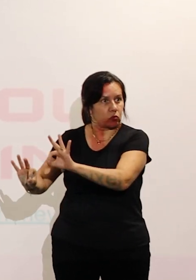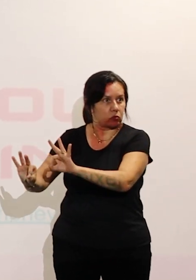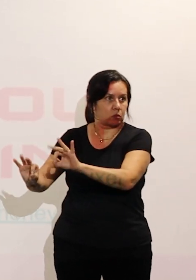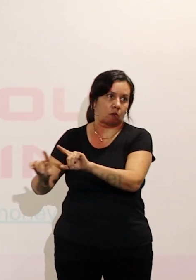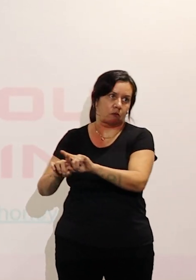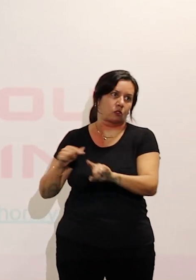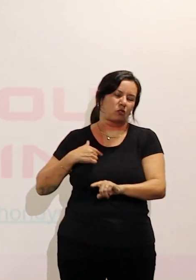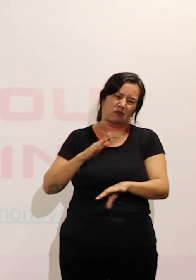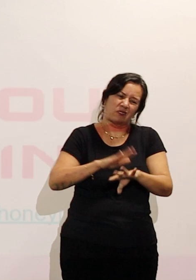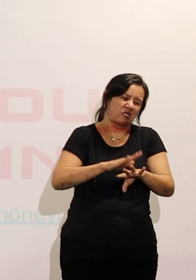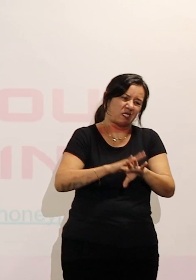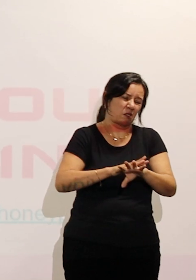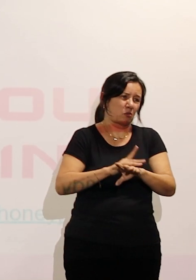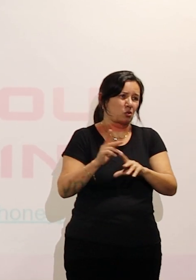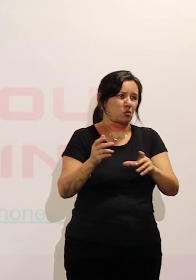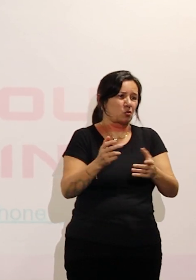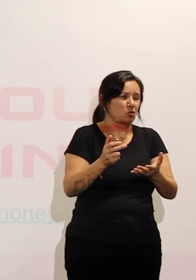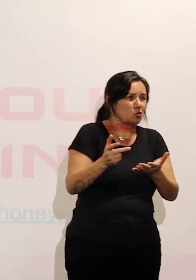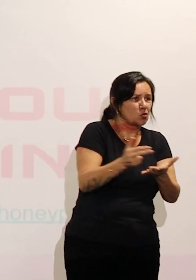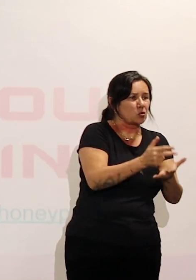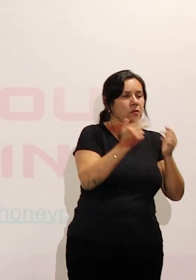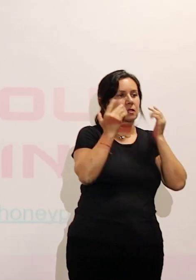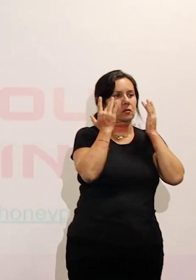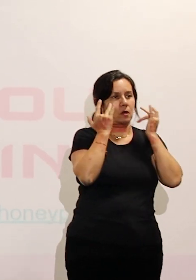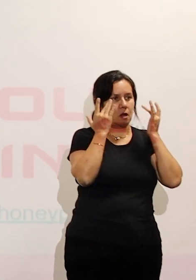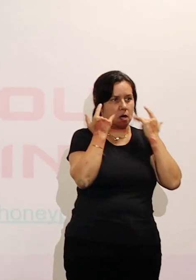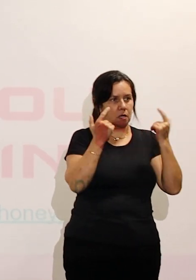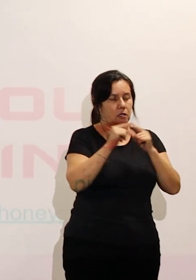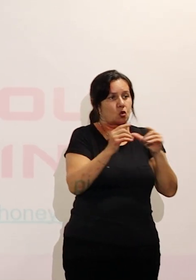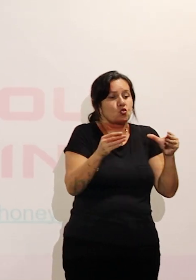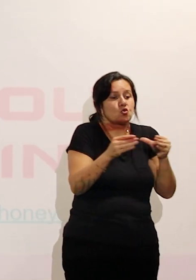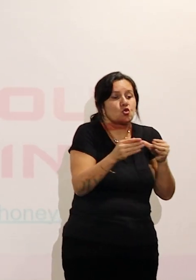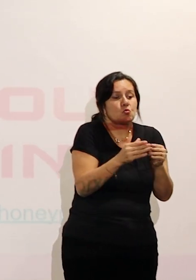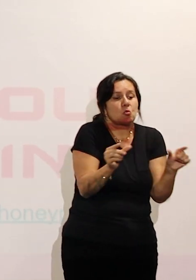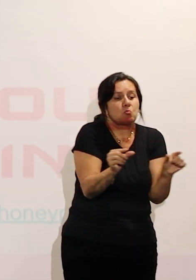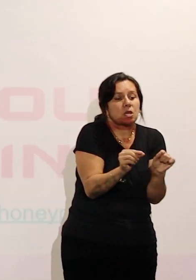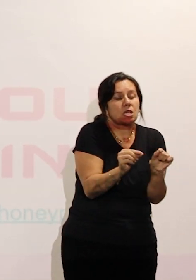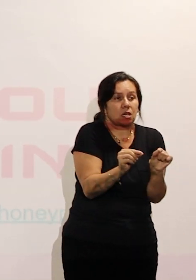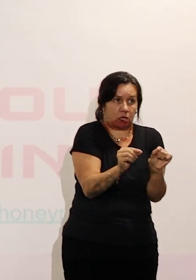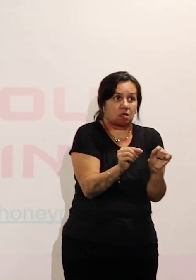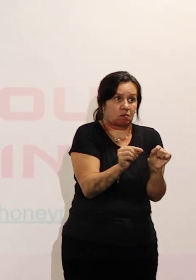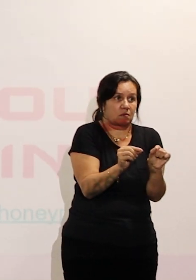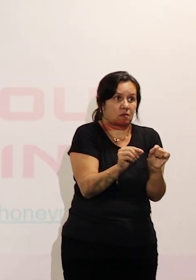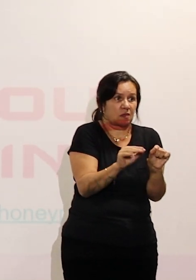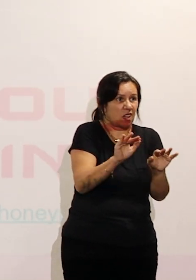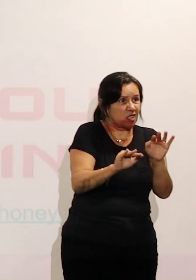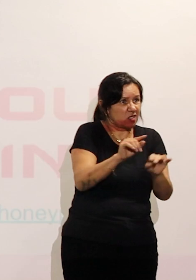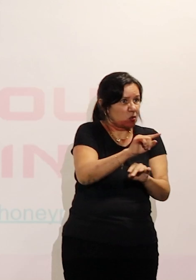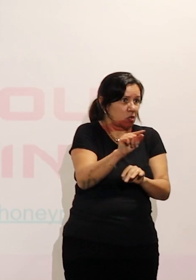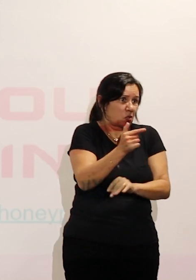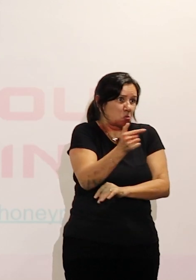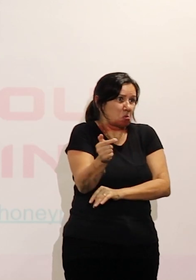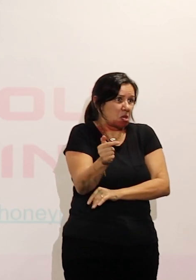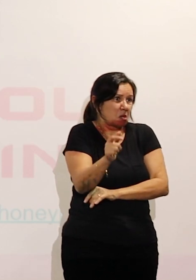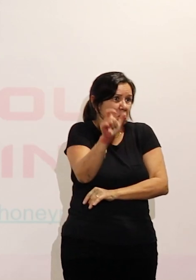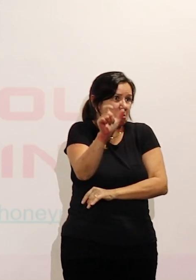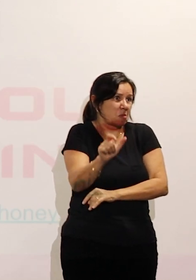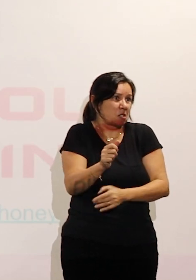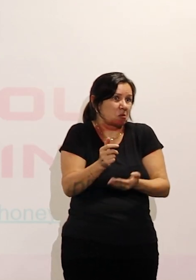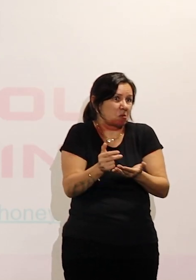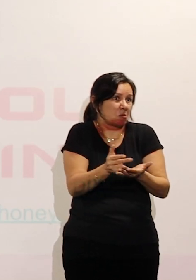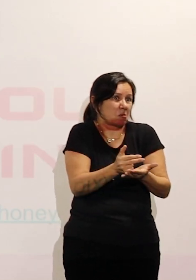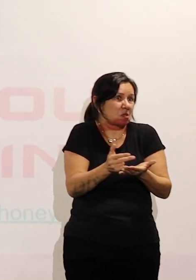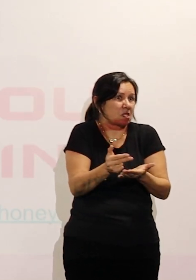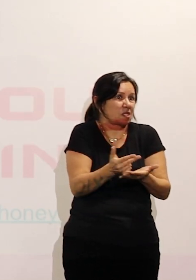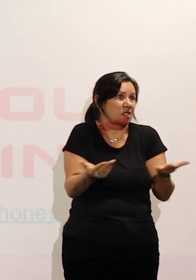pixel art mesmo, porque quem usa pixel art muitas vezes é a equipe pequena, é a equipe indie. Muitas vezes você nem tem uma pessoa que desenha